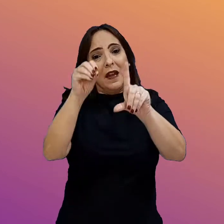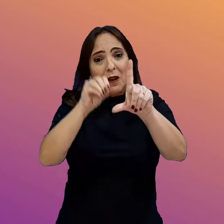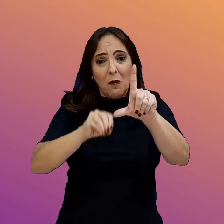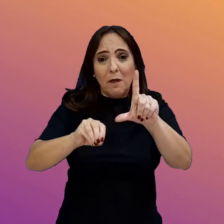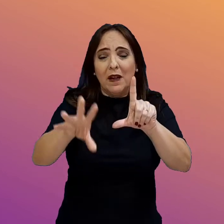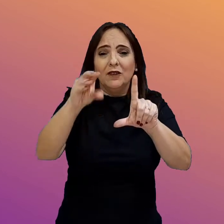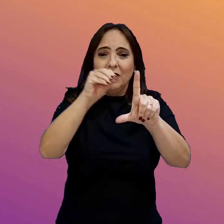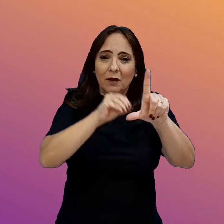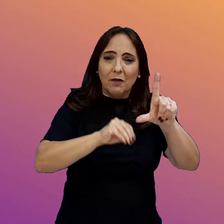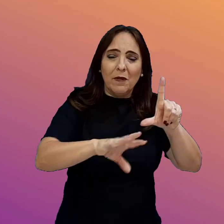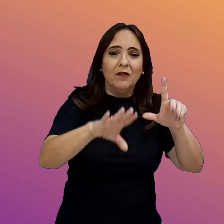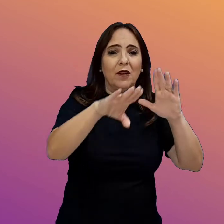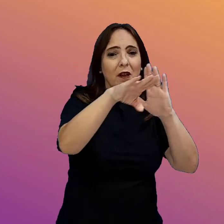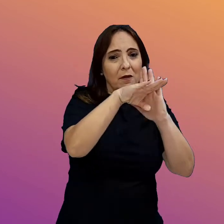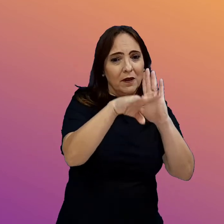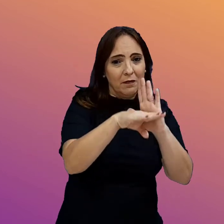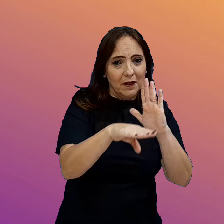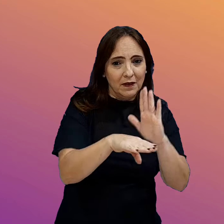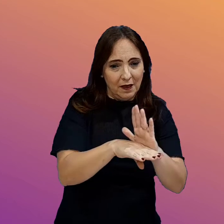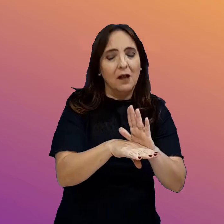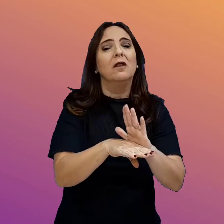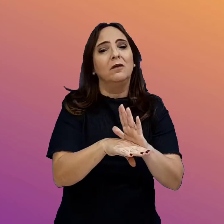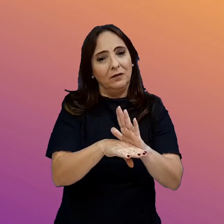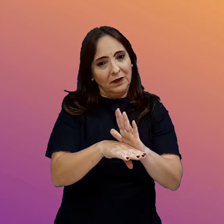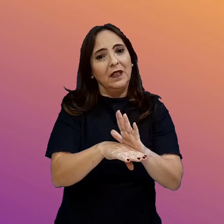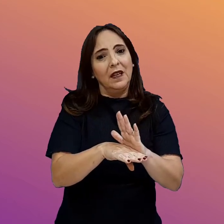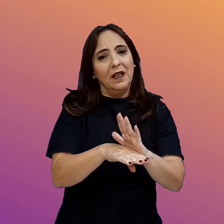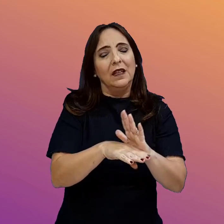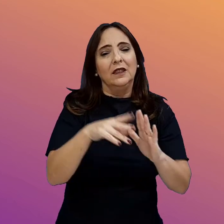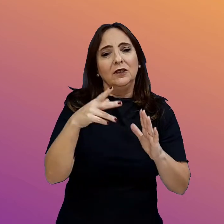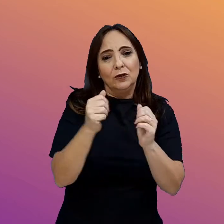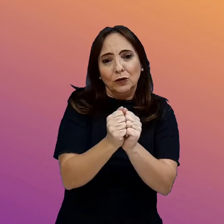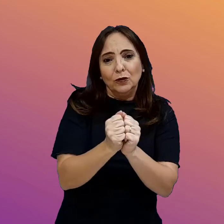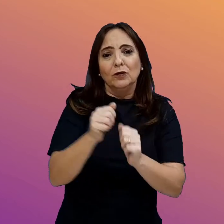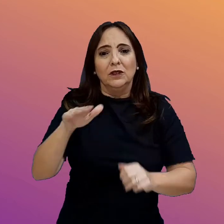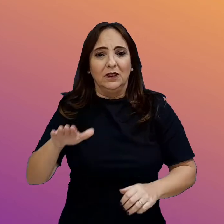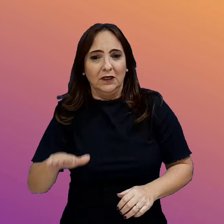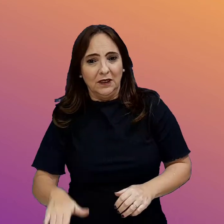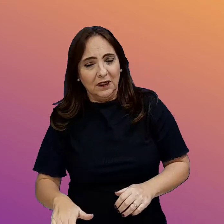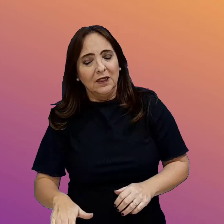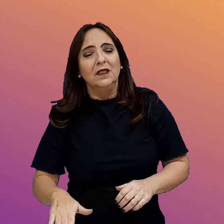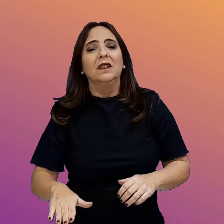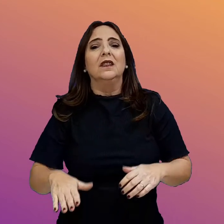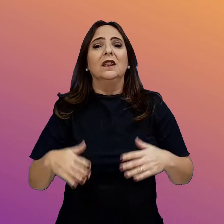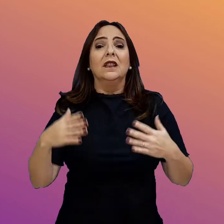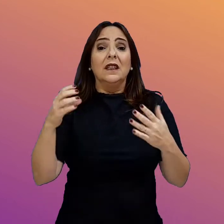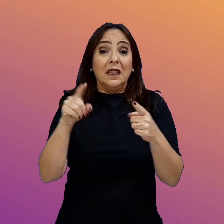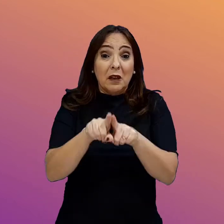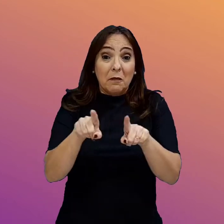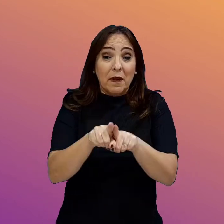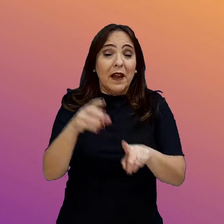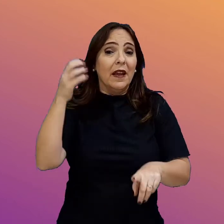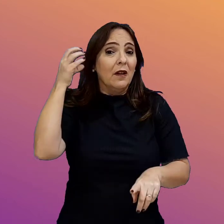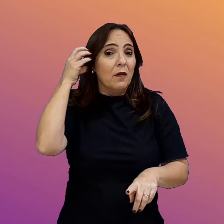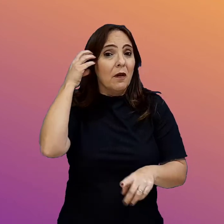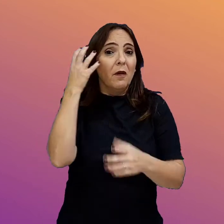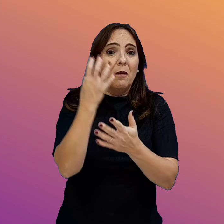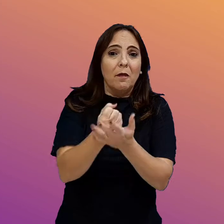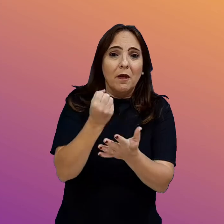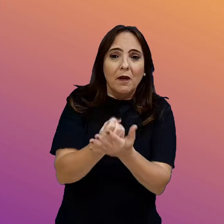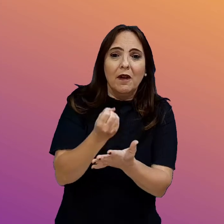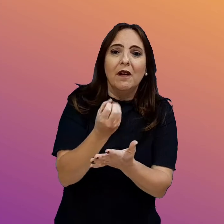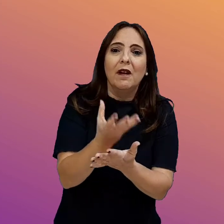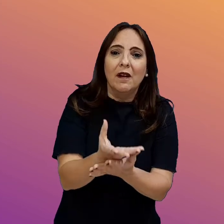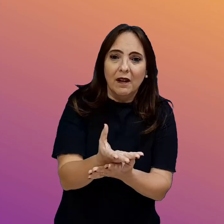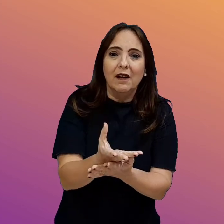essa programação que a sua criança está assistindo com outras crianças também, e esses podcasts que estão sendo gravados para você. Você